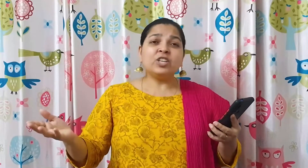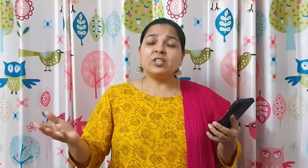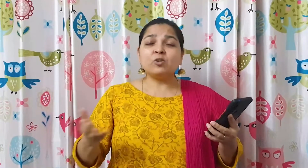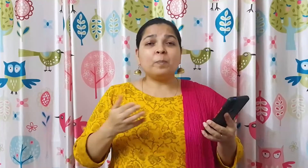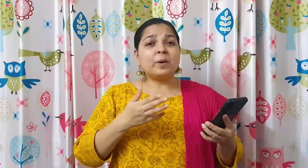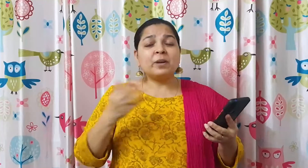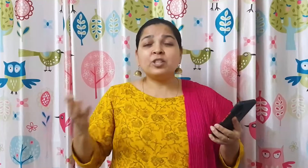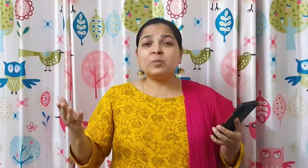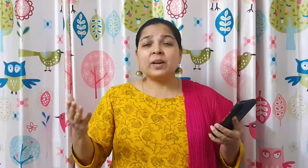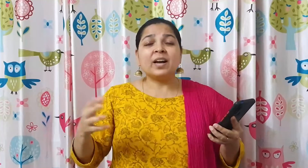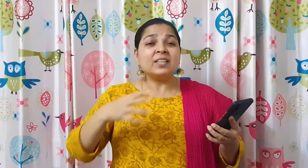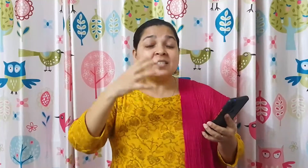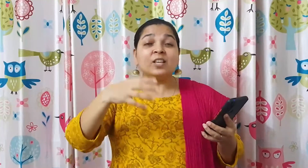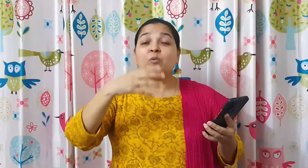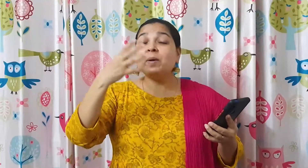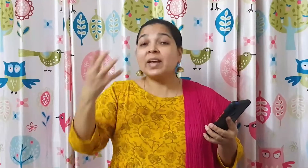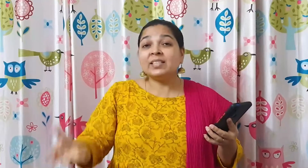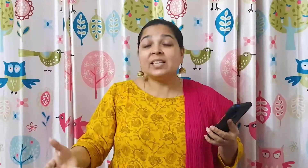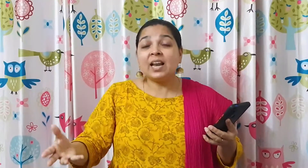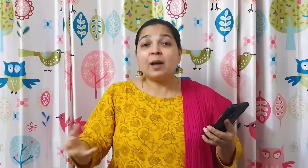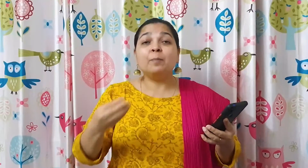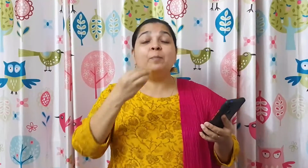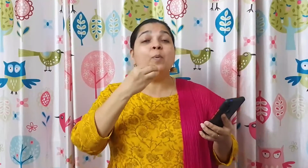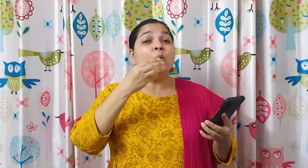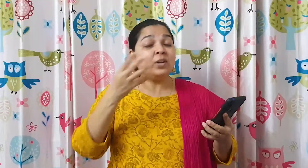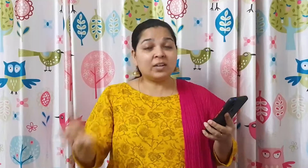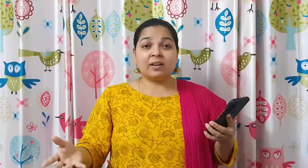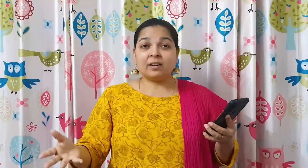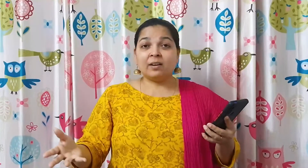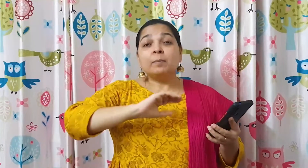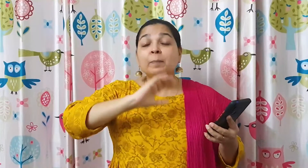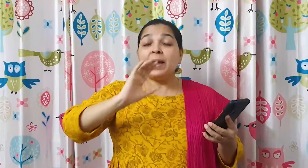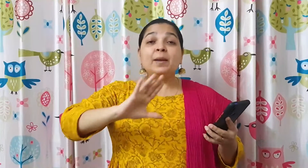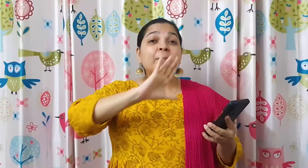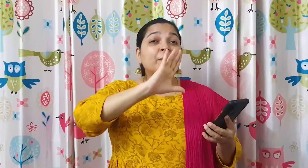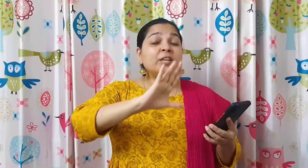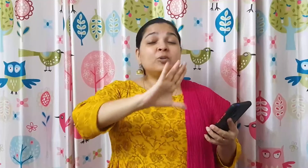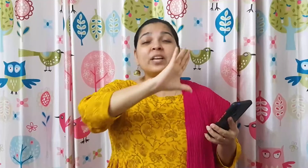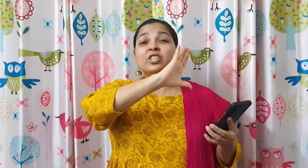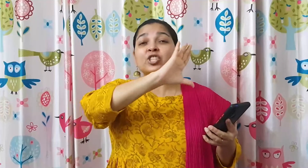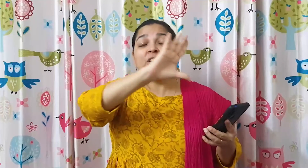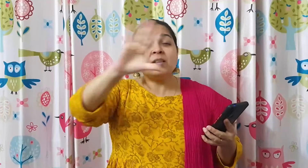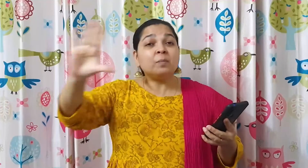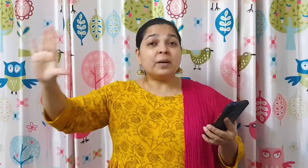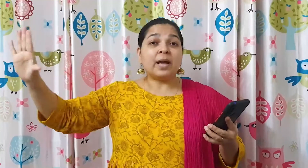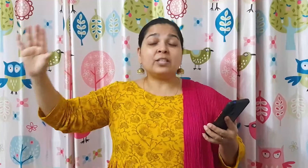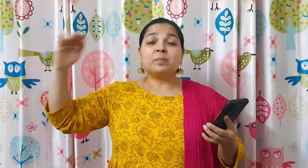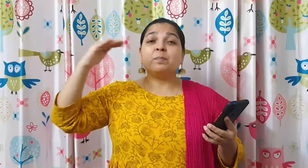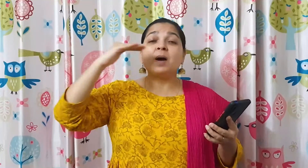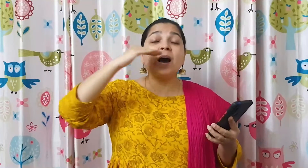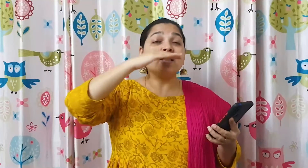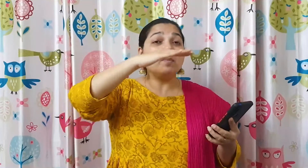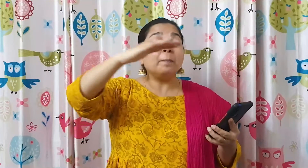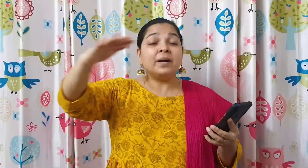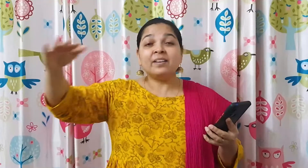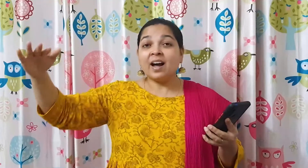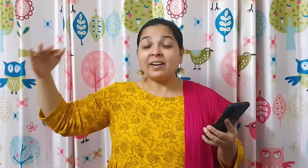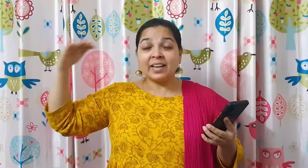বাবে এটা ডাঙৰ নক্ষত্ৰ বনালে আৰু ৰাতিৰ বাবেও তাতকৈ অলপ সৰু নক্ষত্ৰ